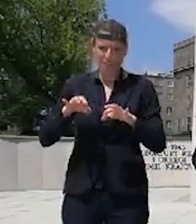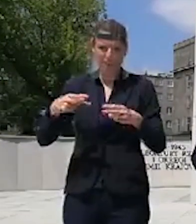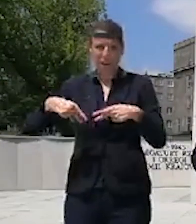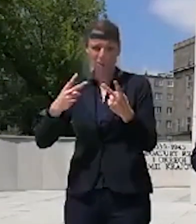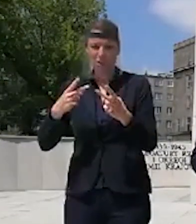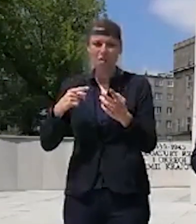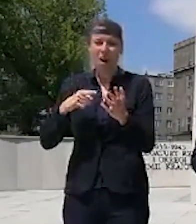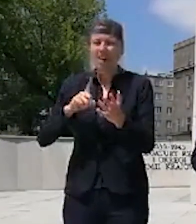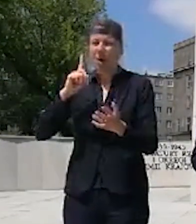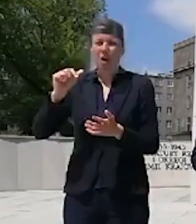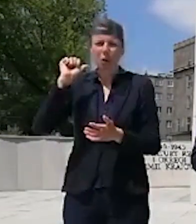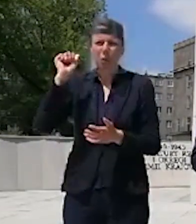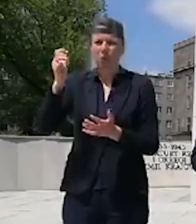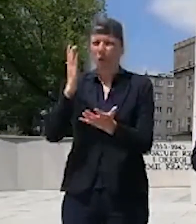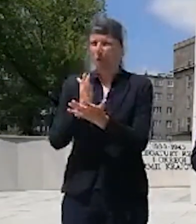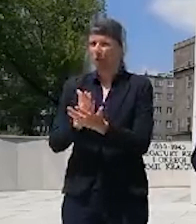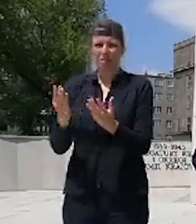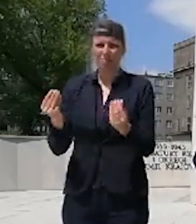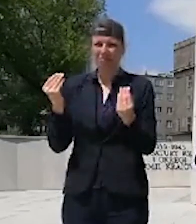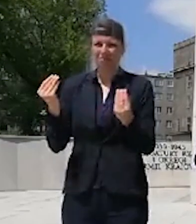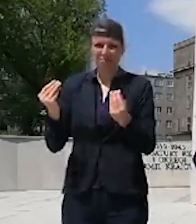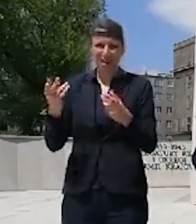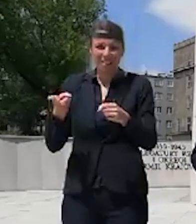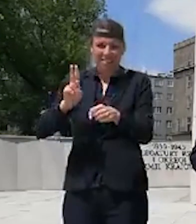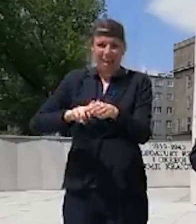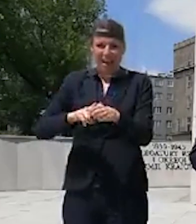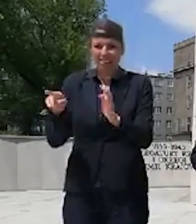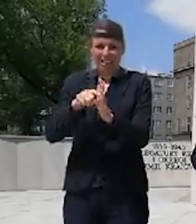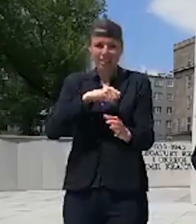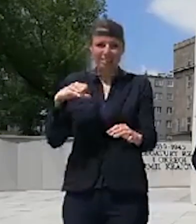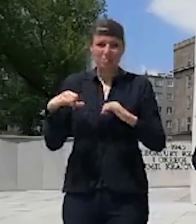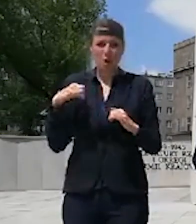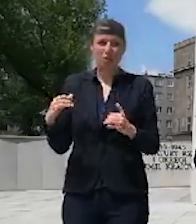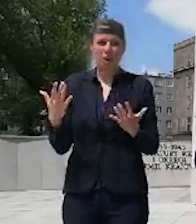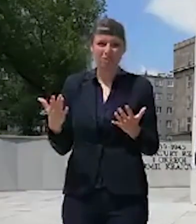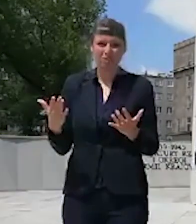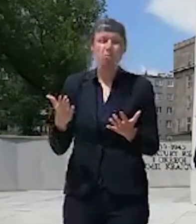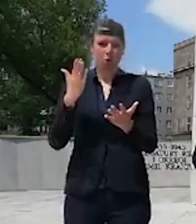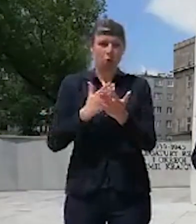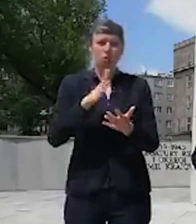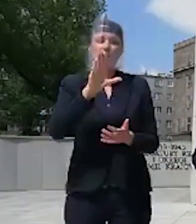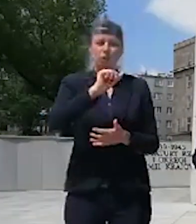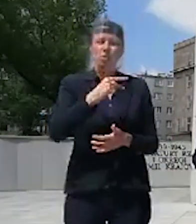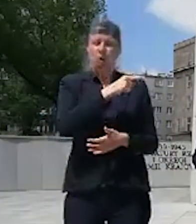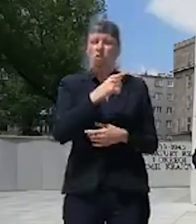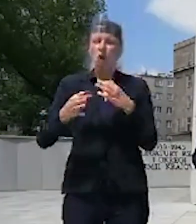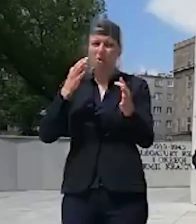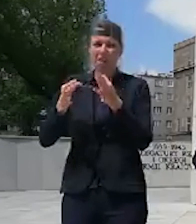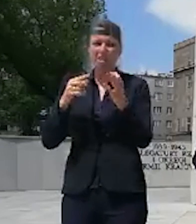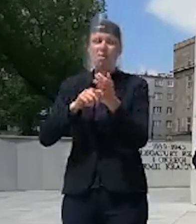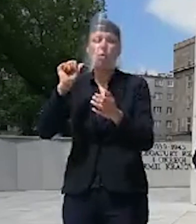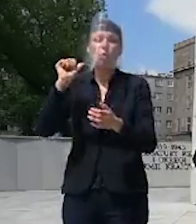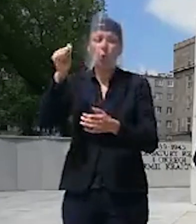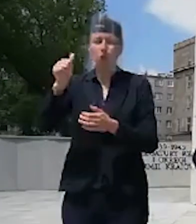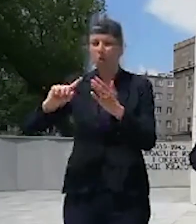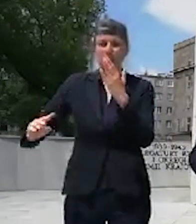przeddzień takiej magicznej daty dla samorządowców, bo przecież daty, która mówi o, jak wspomniał Szymon, pierwszych wolnych